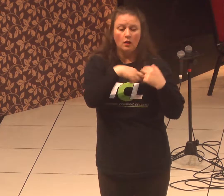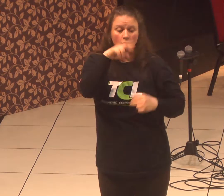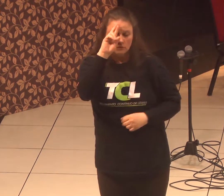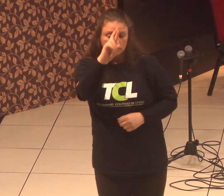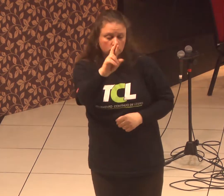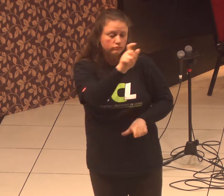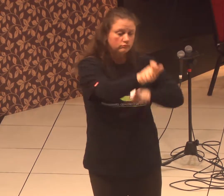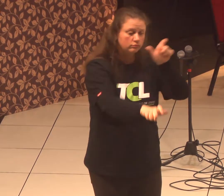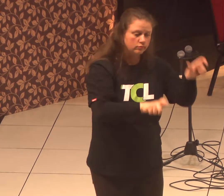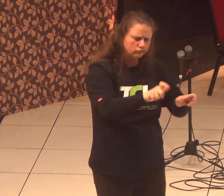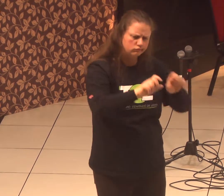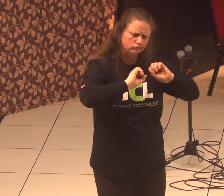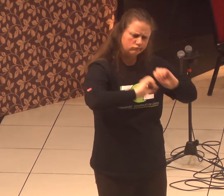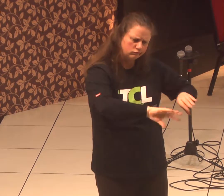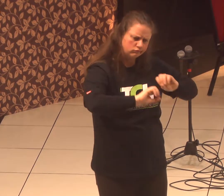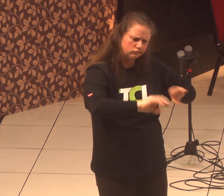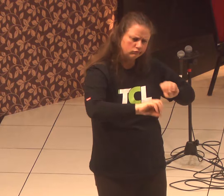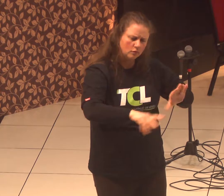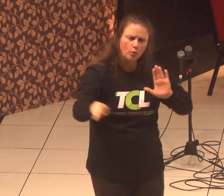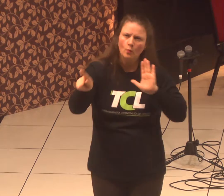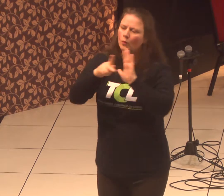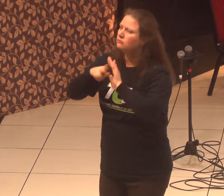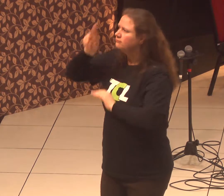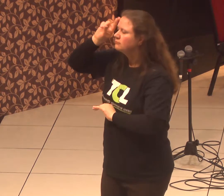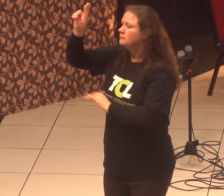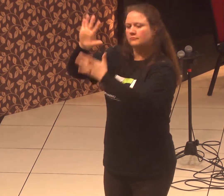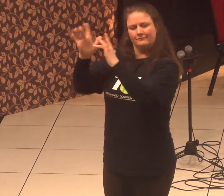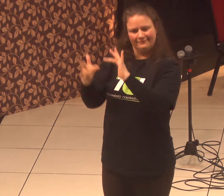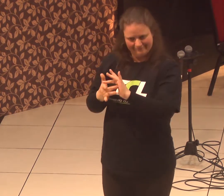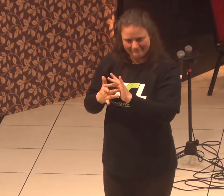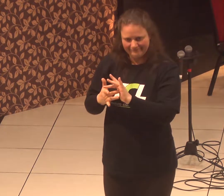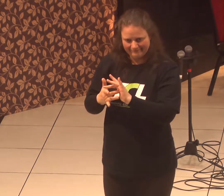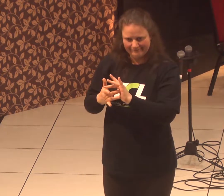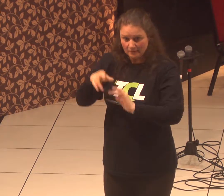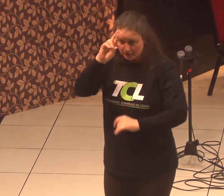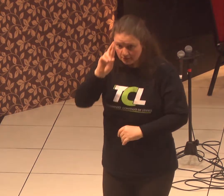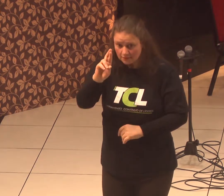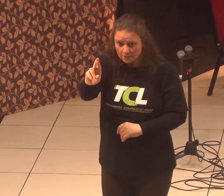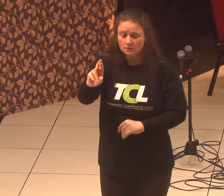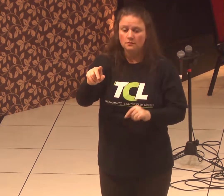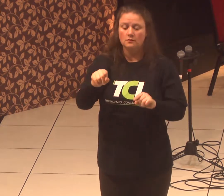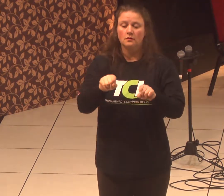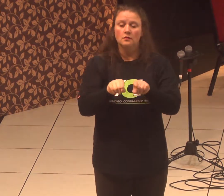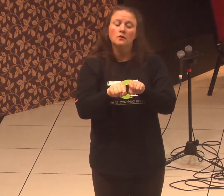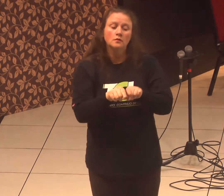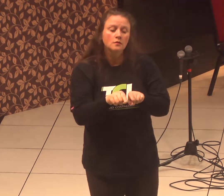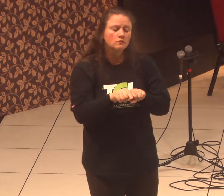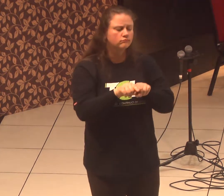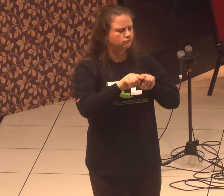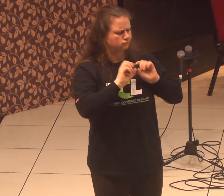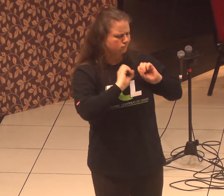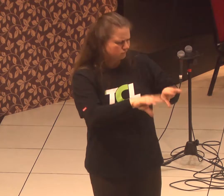Então, se você tem a responsabilidade de liderar pessoas para Jesus, você lidera,